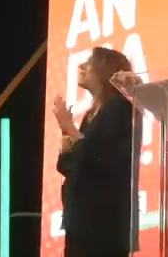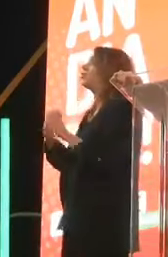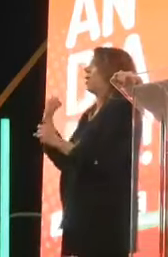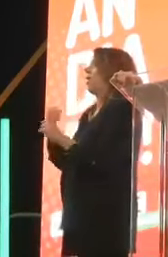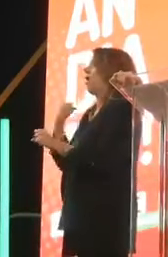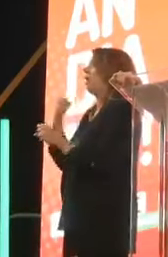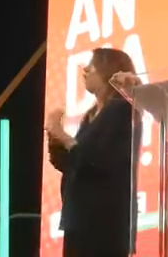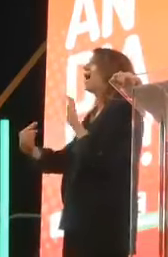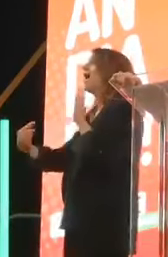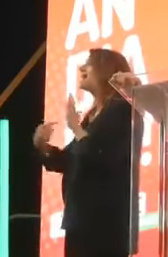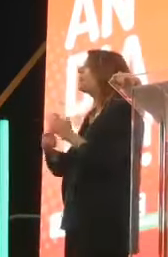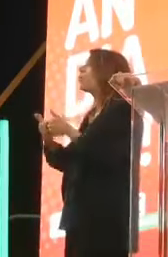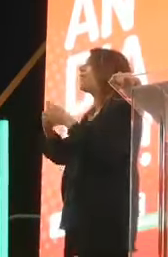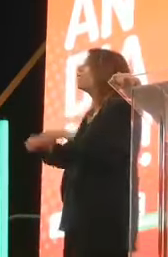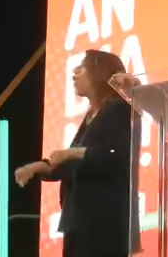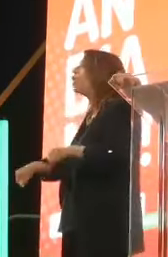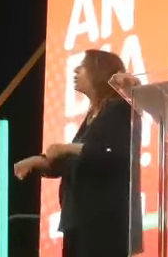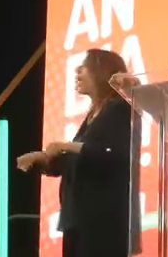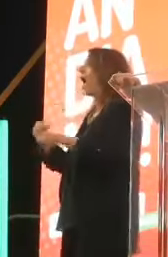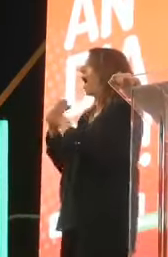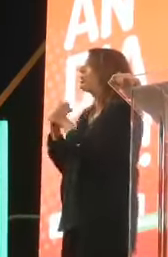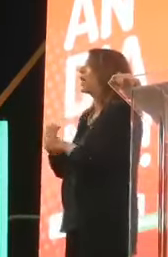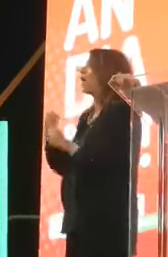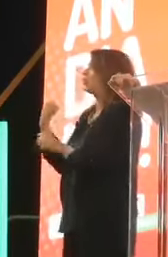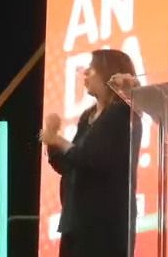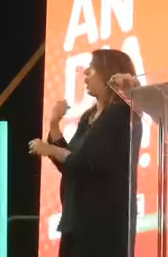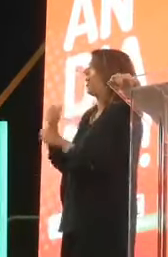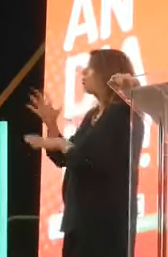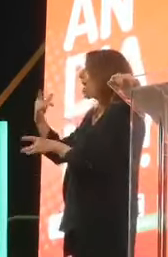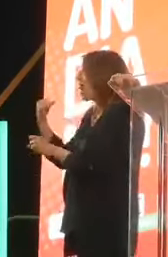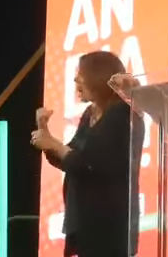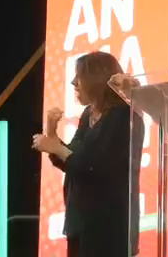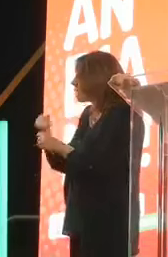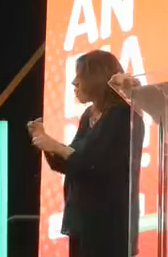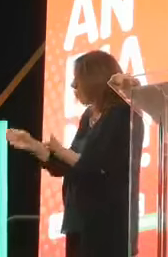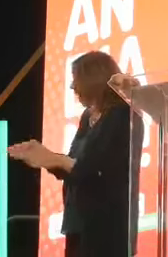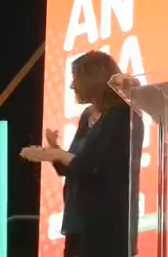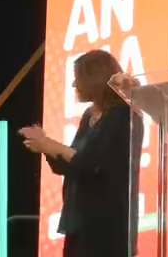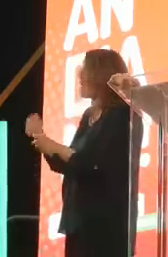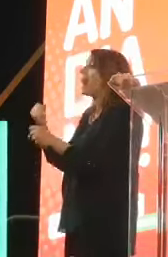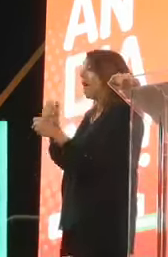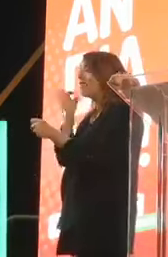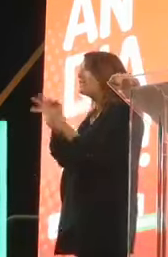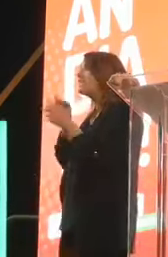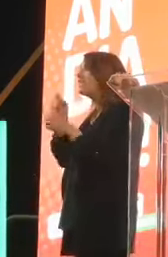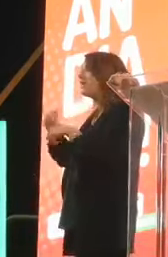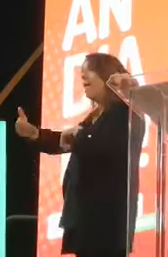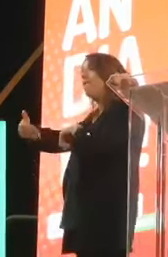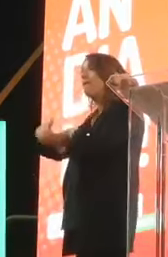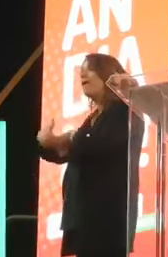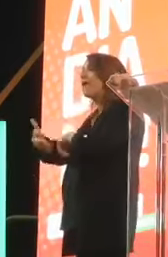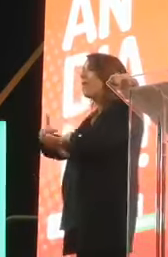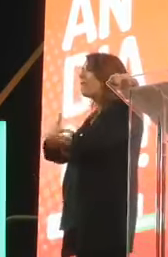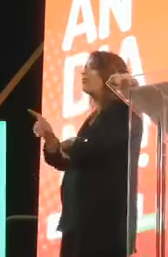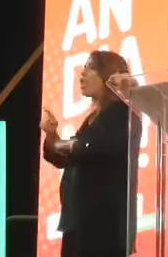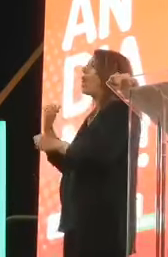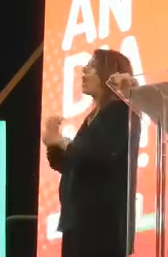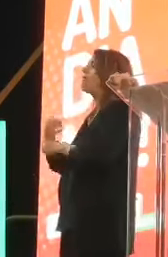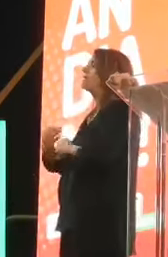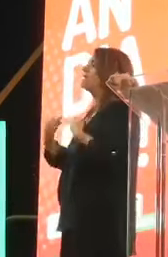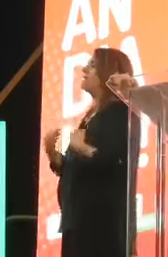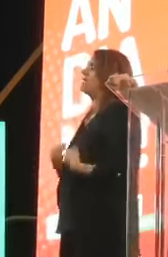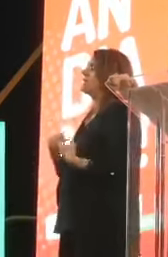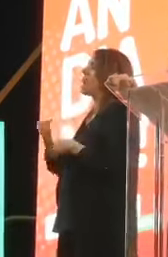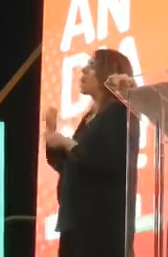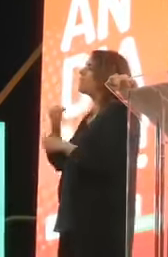Repubblica fondata sul lavoro, e non sul lavoro qualsiasi, non su quello precario o povero, ma sul lavoro di dignità, di